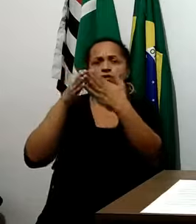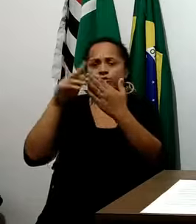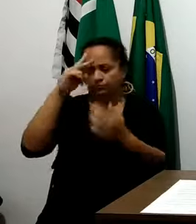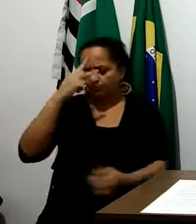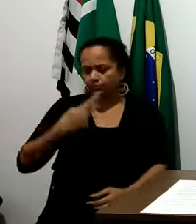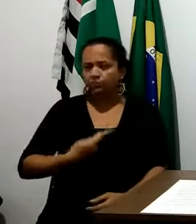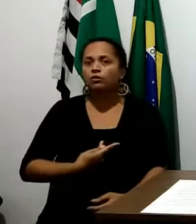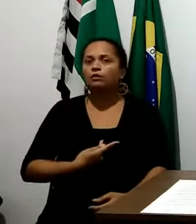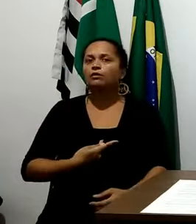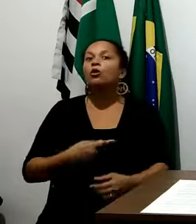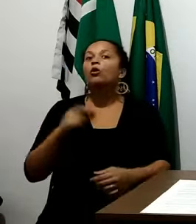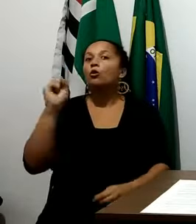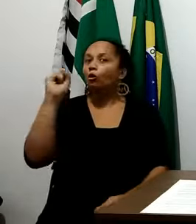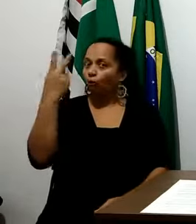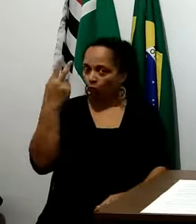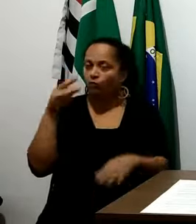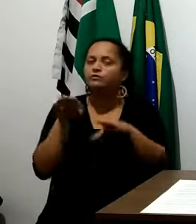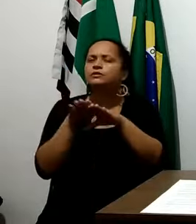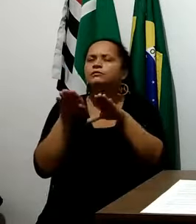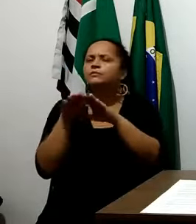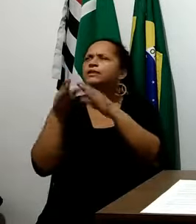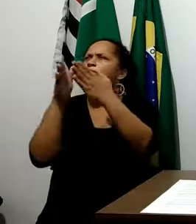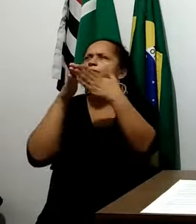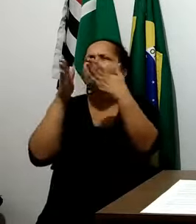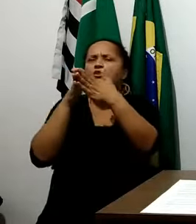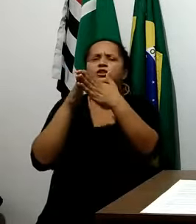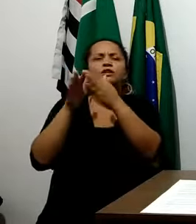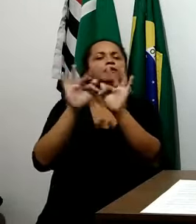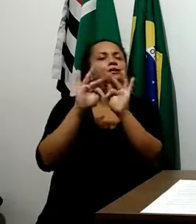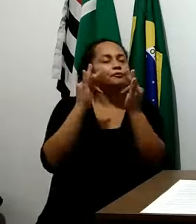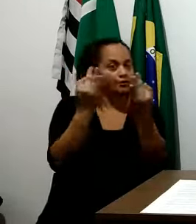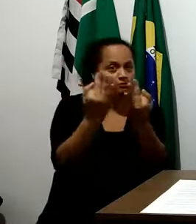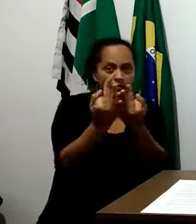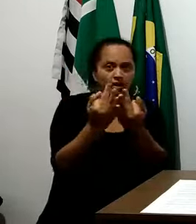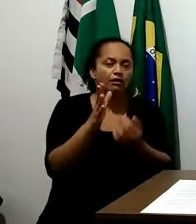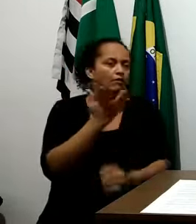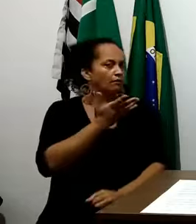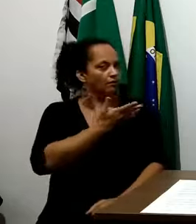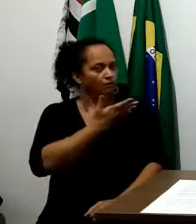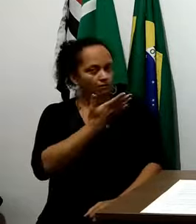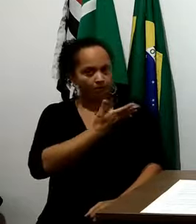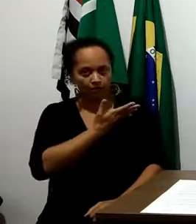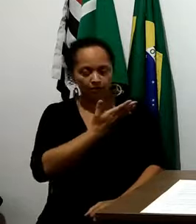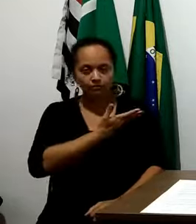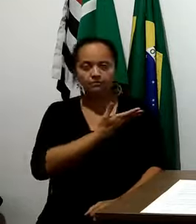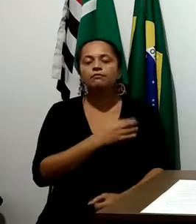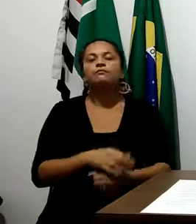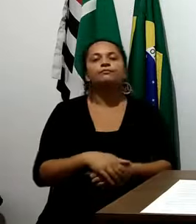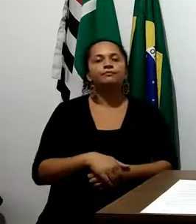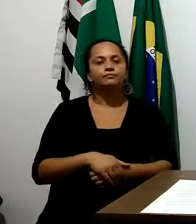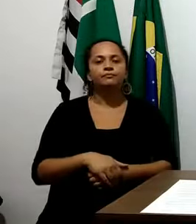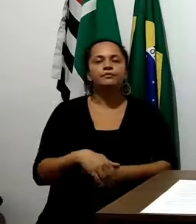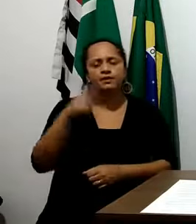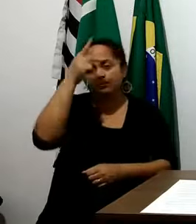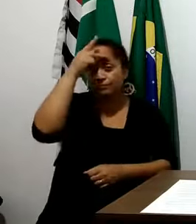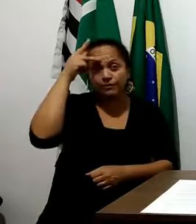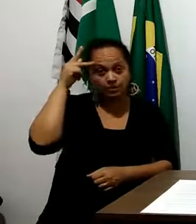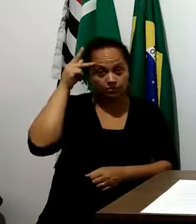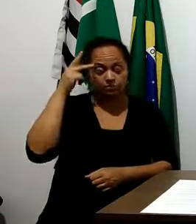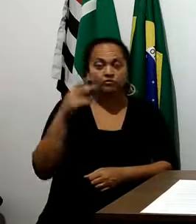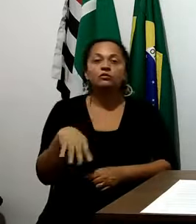de outros, em favor dos nossos amigos, dos nossos familiares, de pessoas que